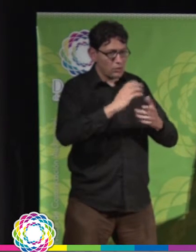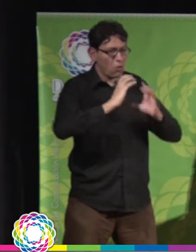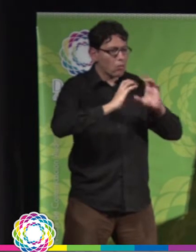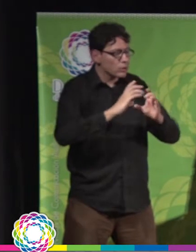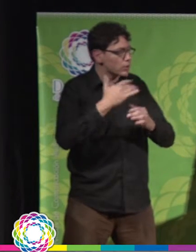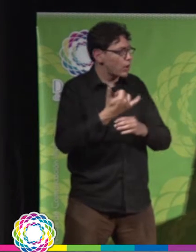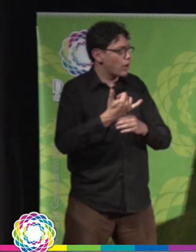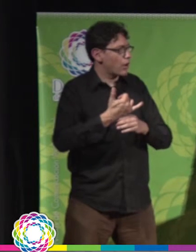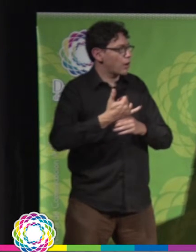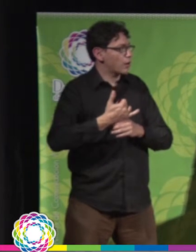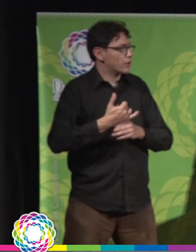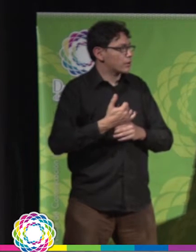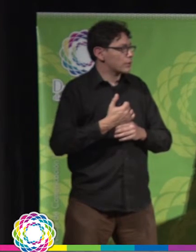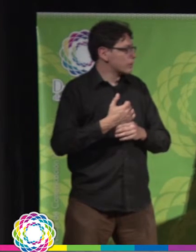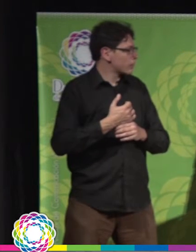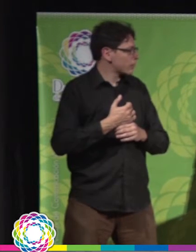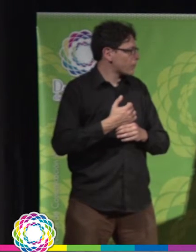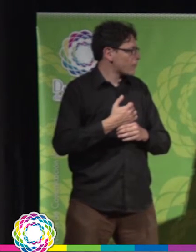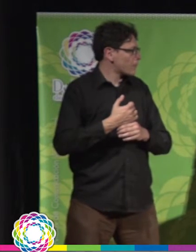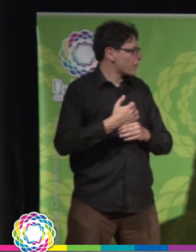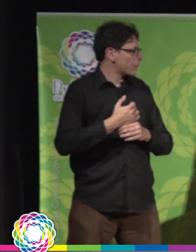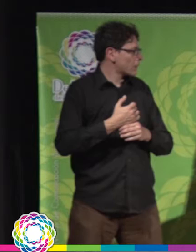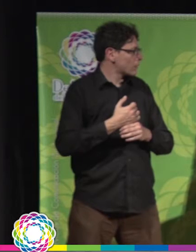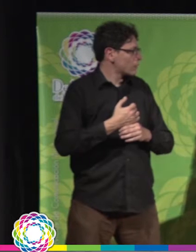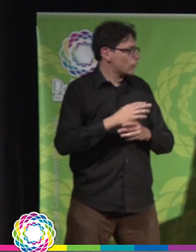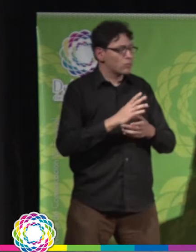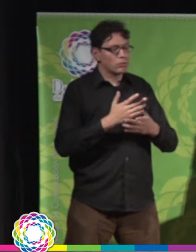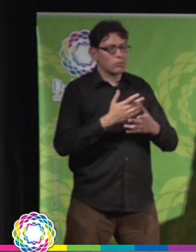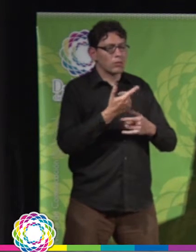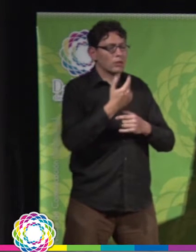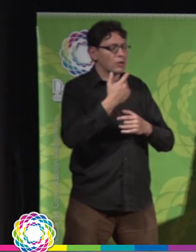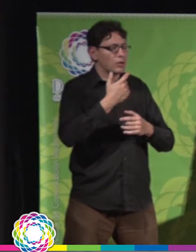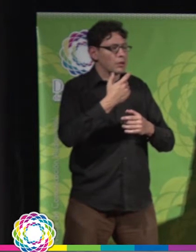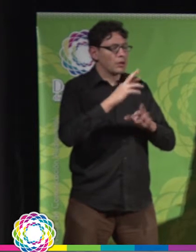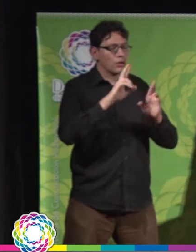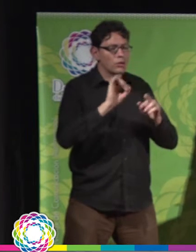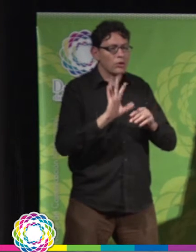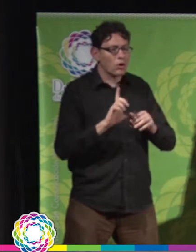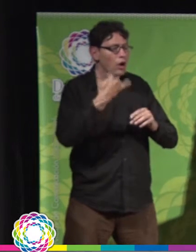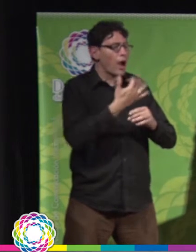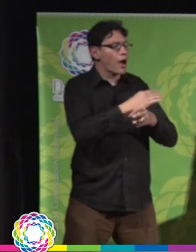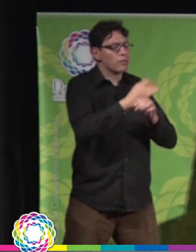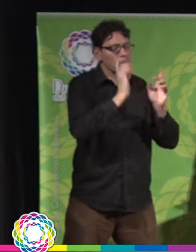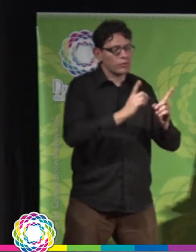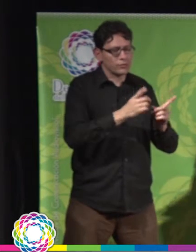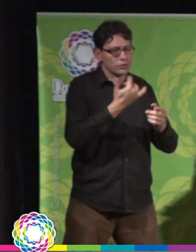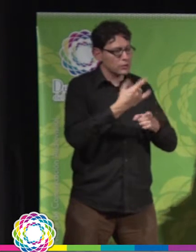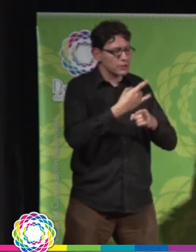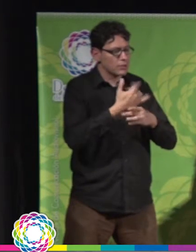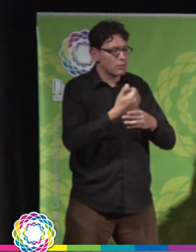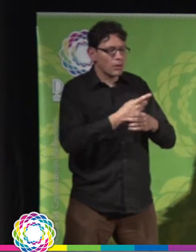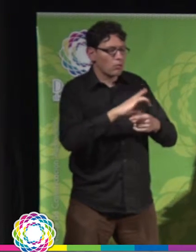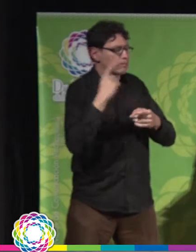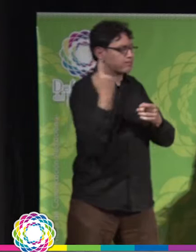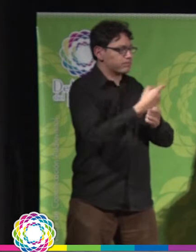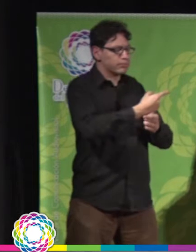muy lejos de este estereotipo armado en los medios, se hace una condena muy fuerte al rol docente, ¿sí?, y después cuando esa